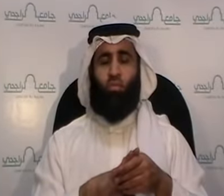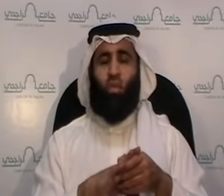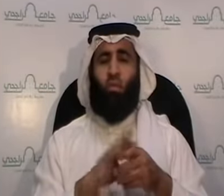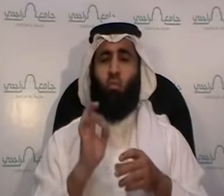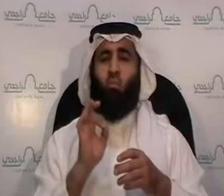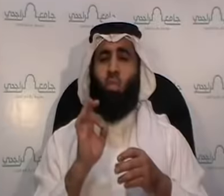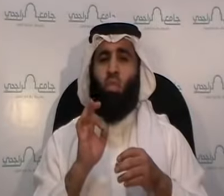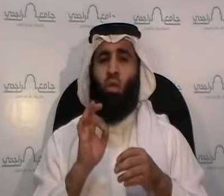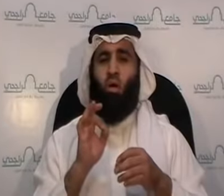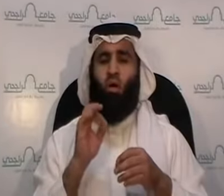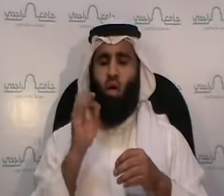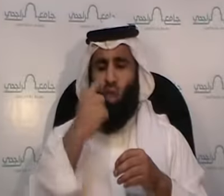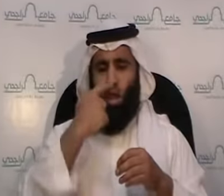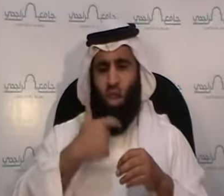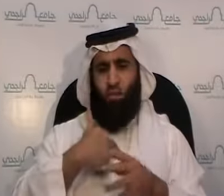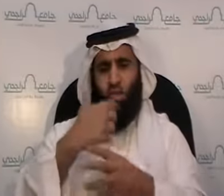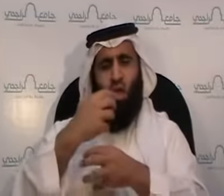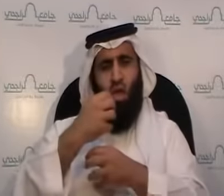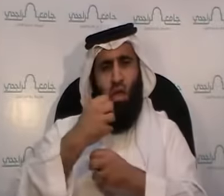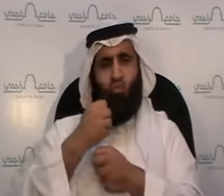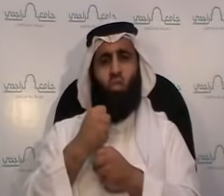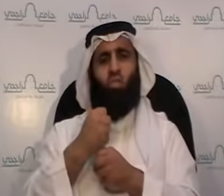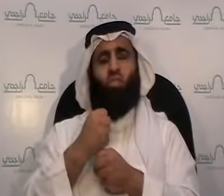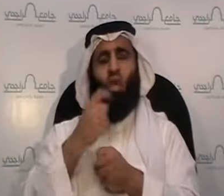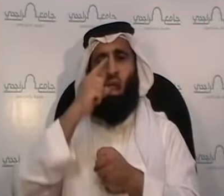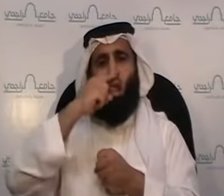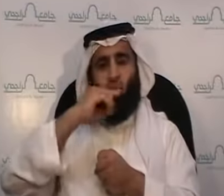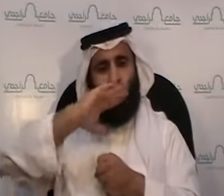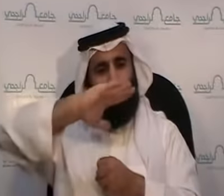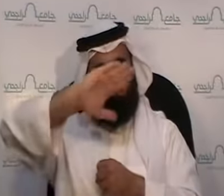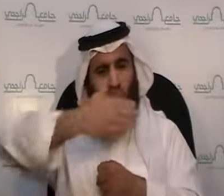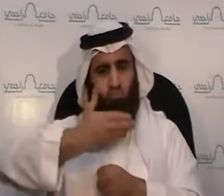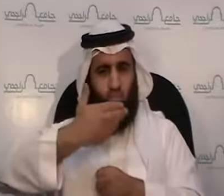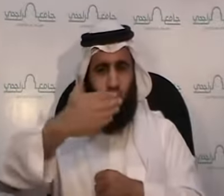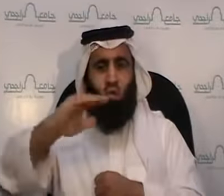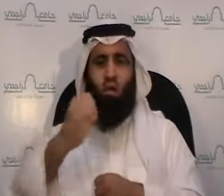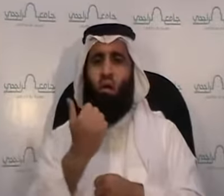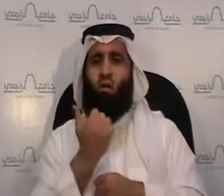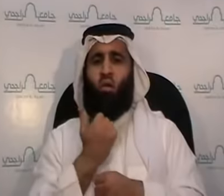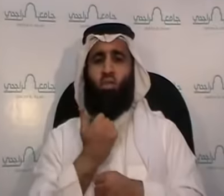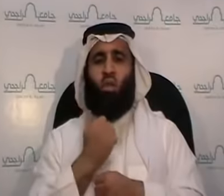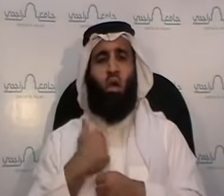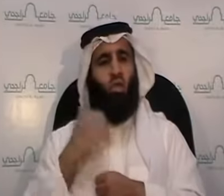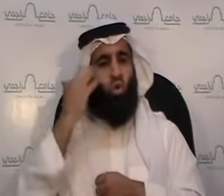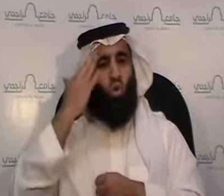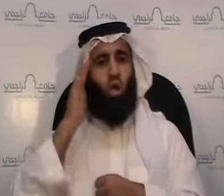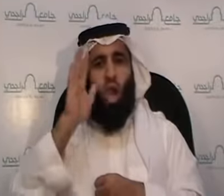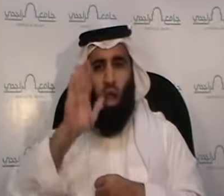بحرمانها من حقها في أن تكون مستقلة بذاتها لها رأيها وكيانها.